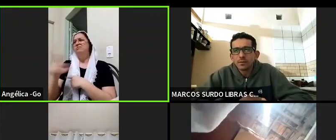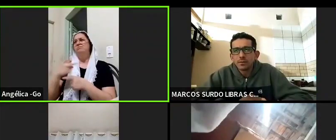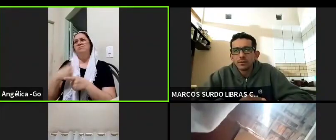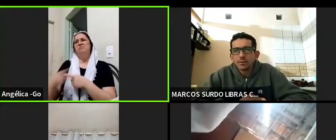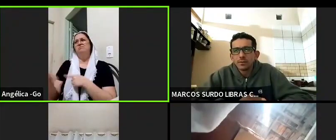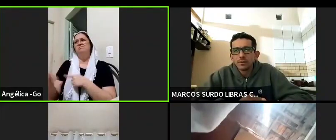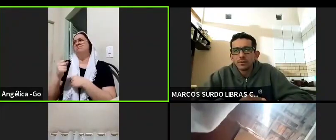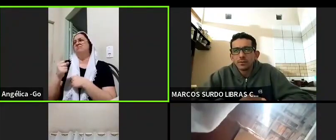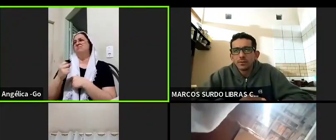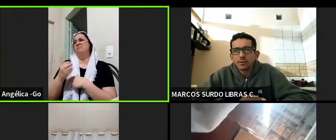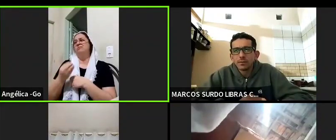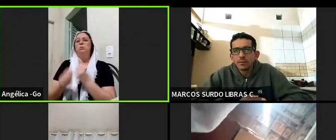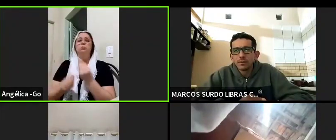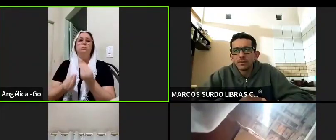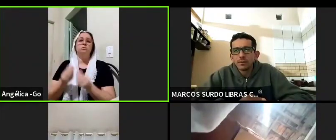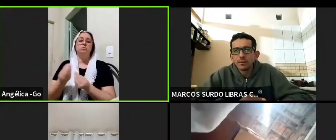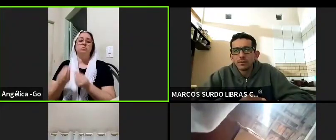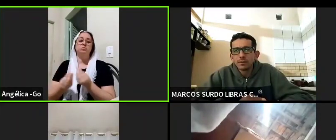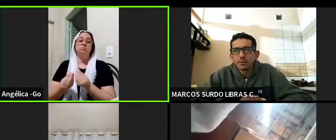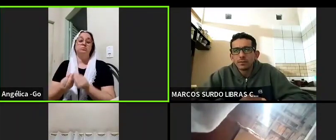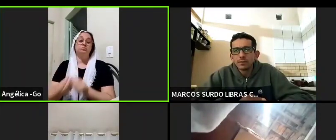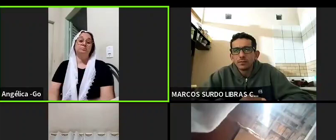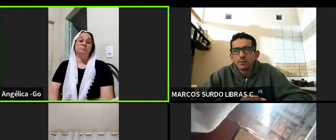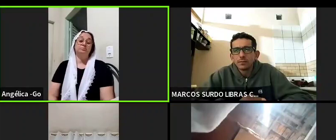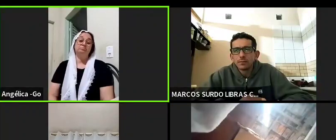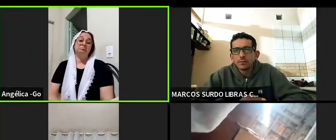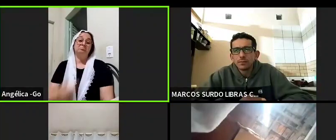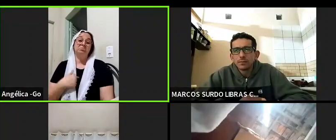Você pode não ter força por ser humano.